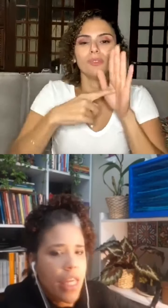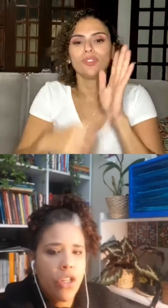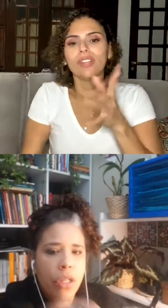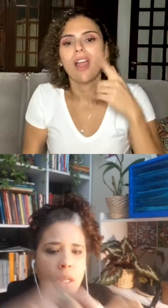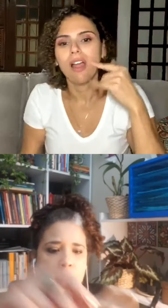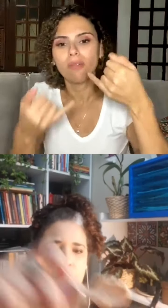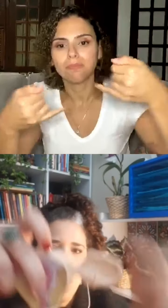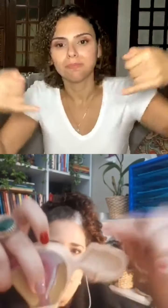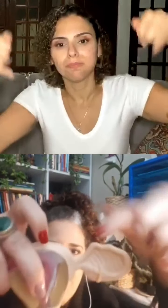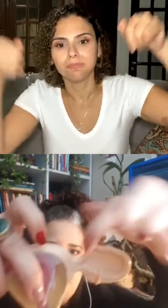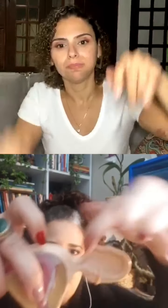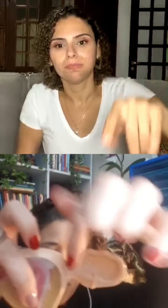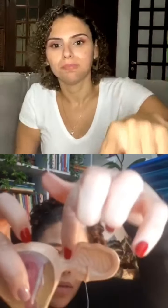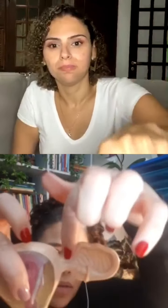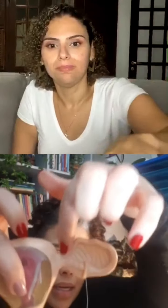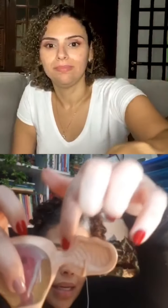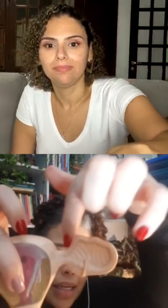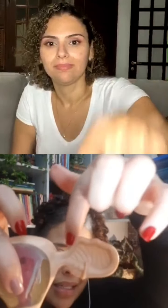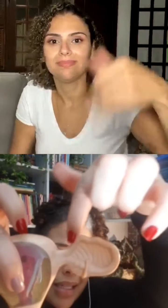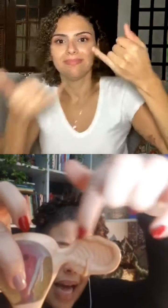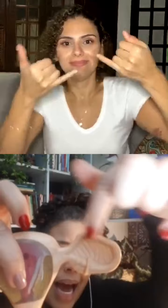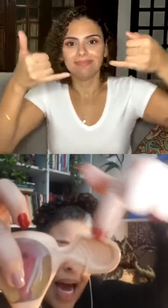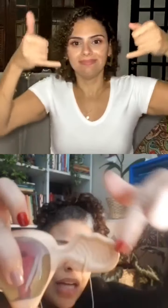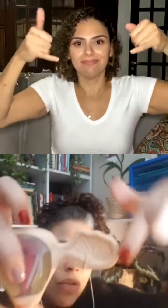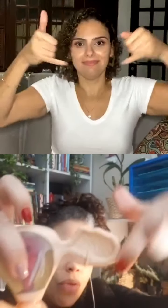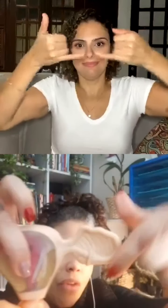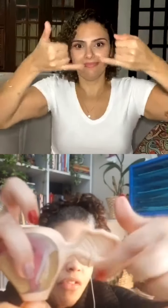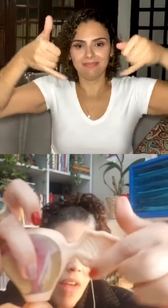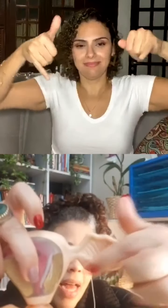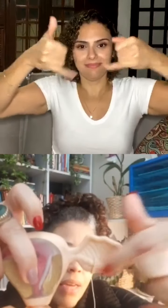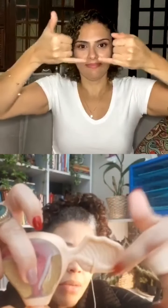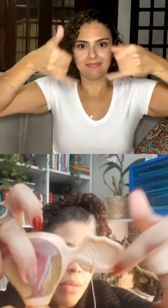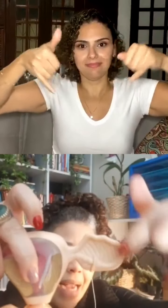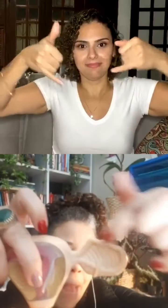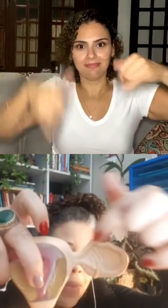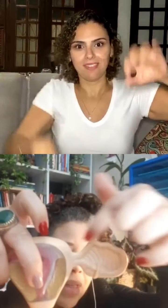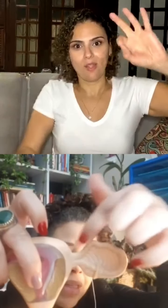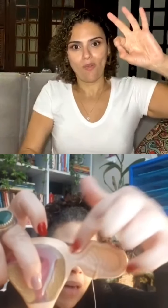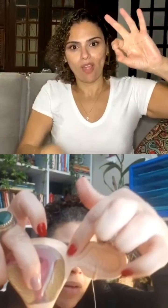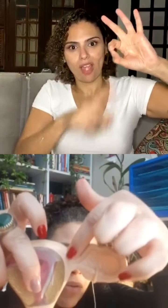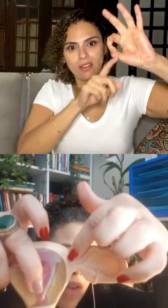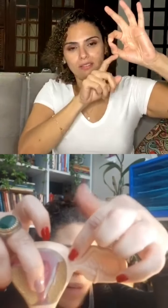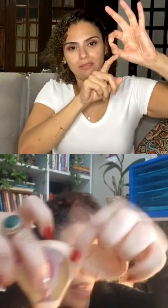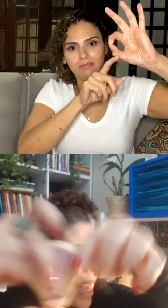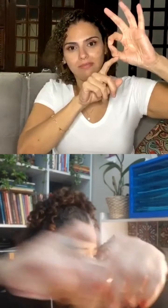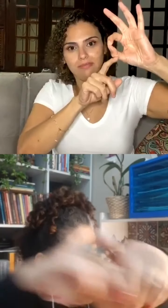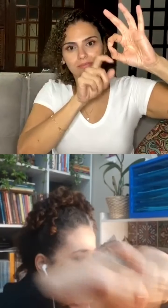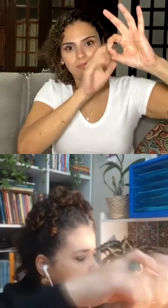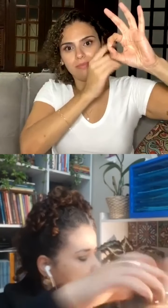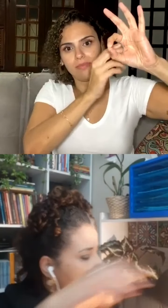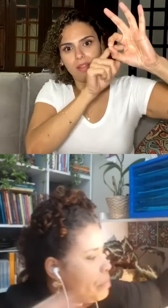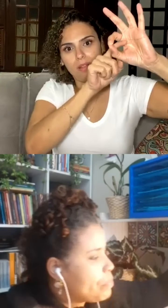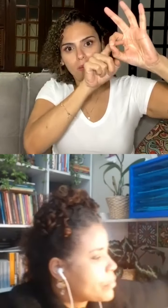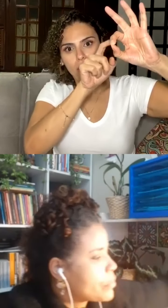vocês no começo, que sai do ovário, que capta a célula do ovário e cai no